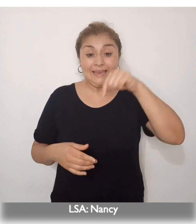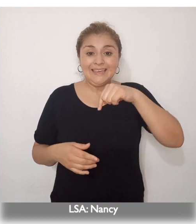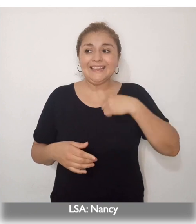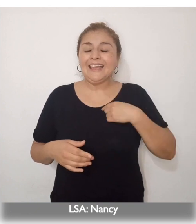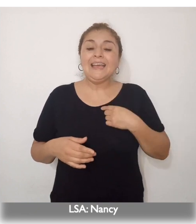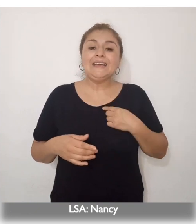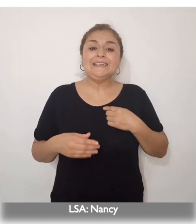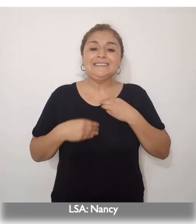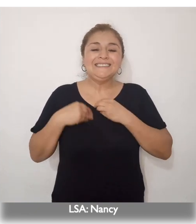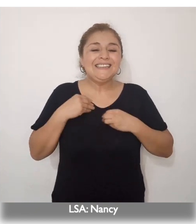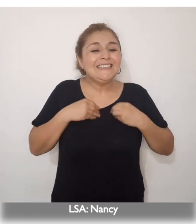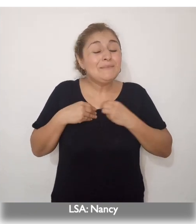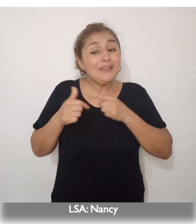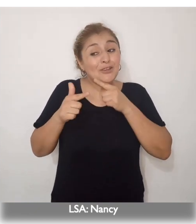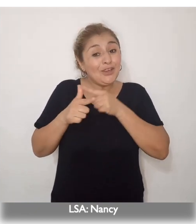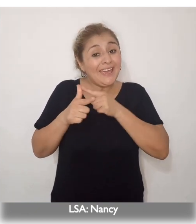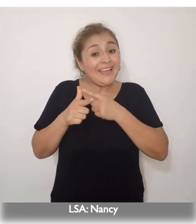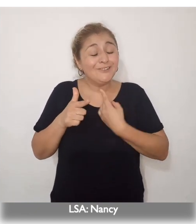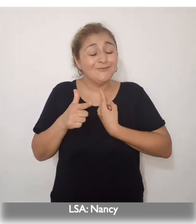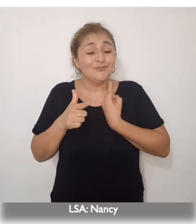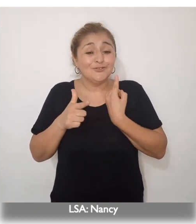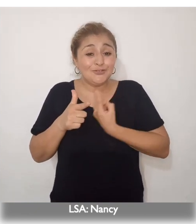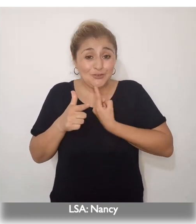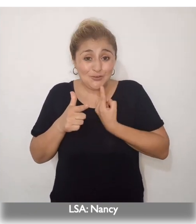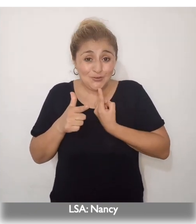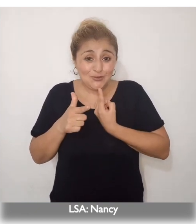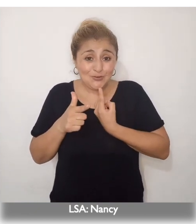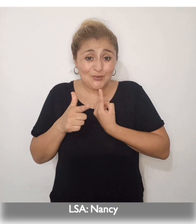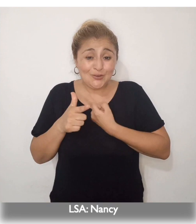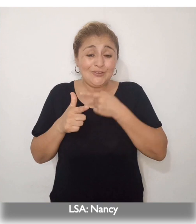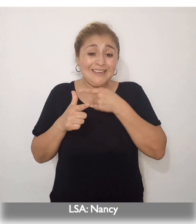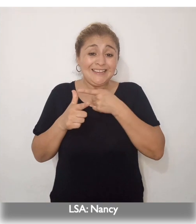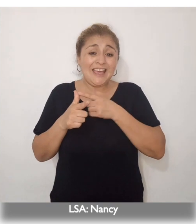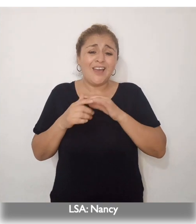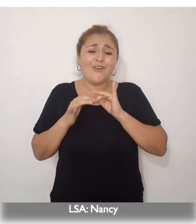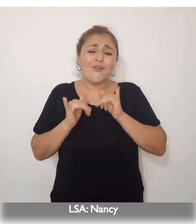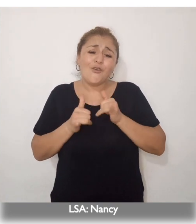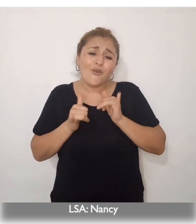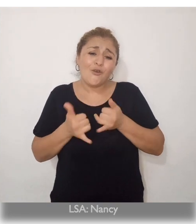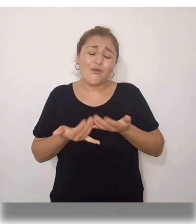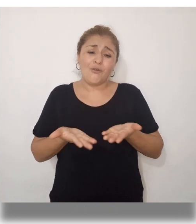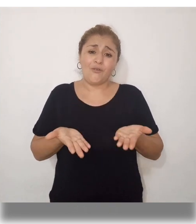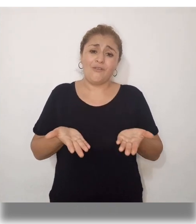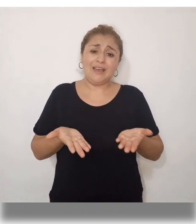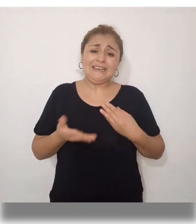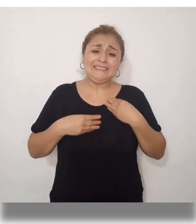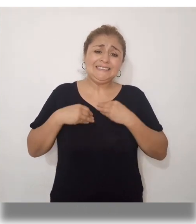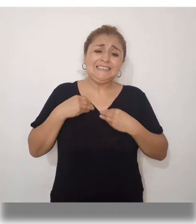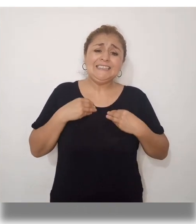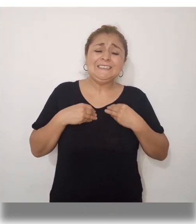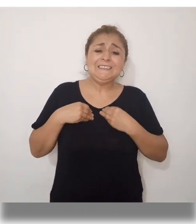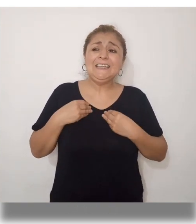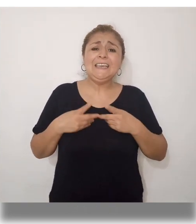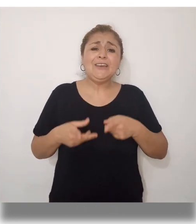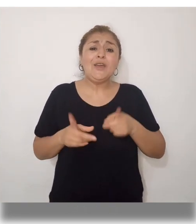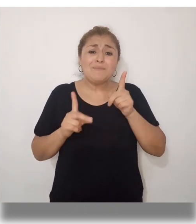de soledad es una soledad percibida Este joven se siente así él